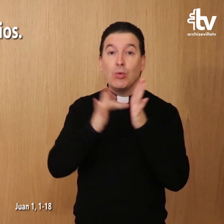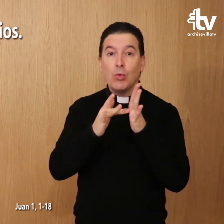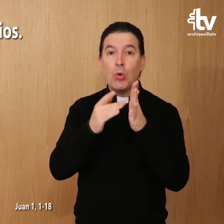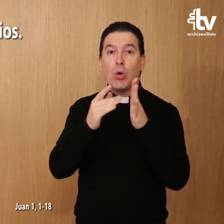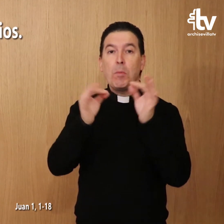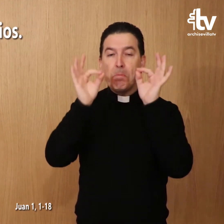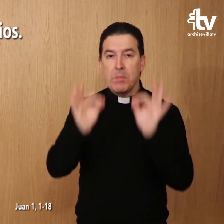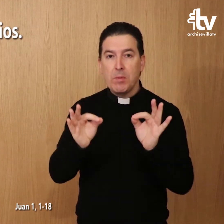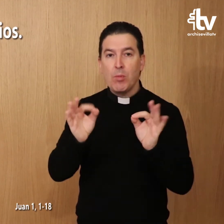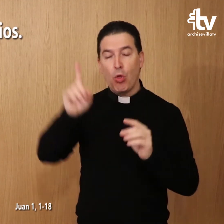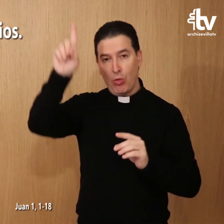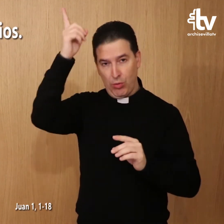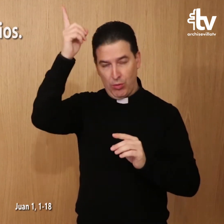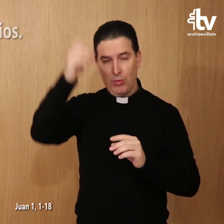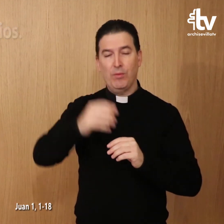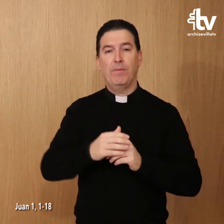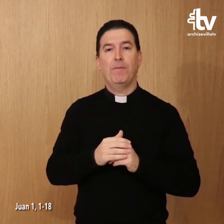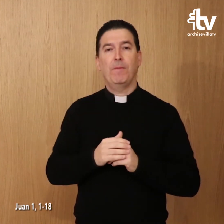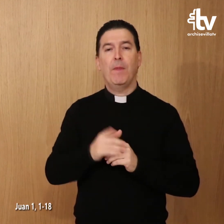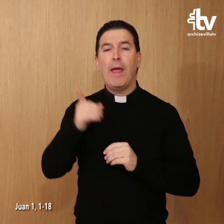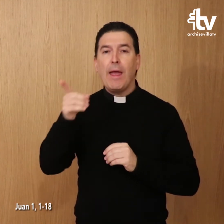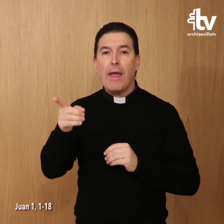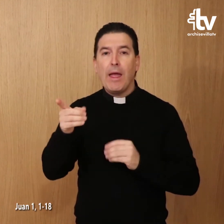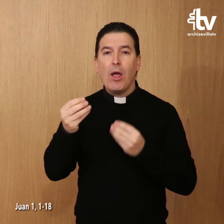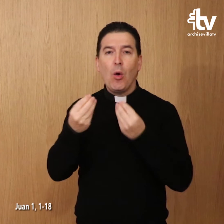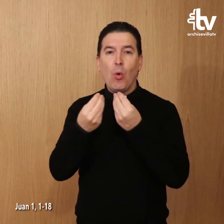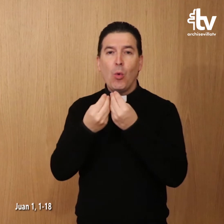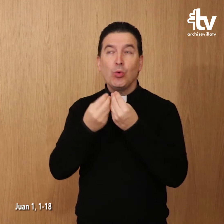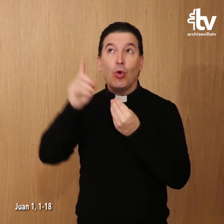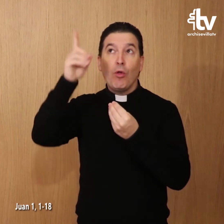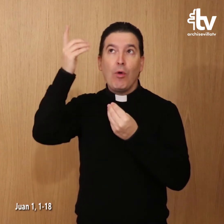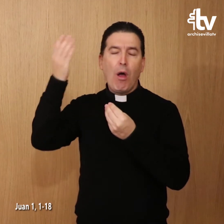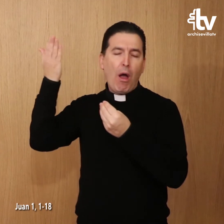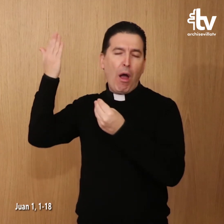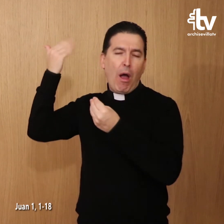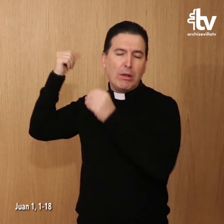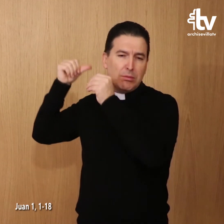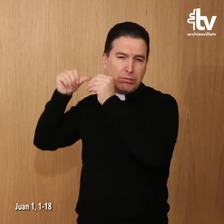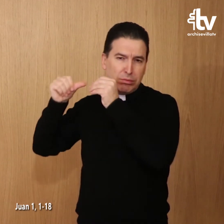el Verbo era Dios. Él estaba en el principio junto a Dios.